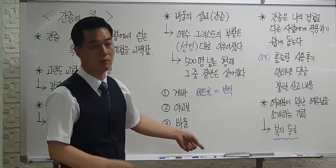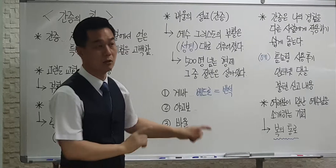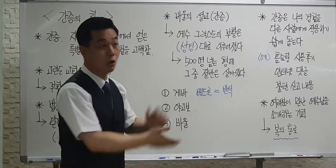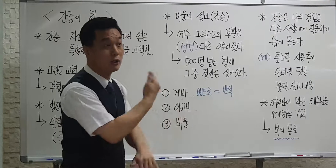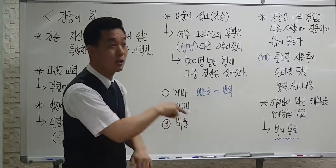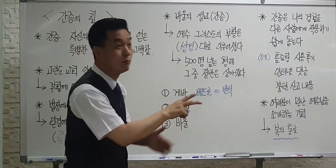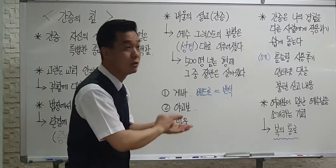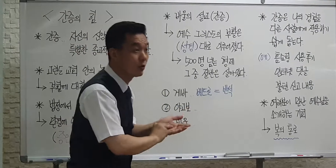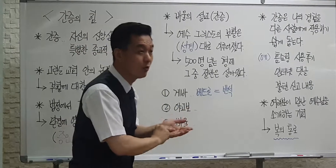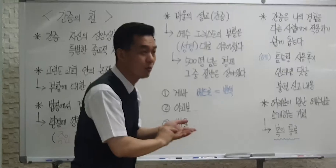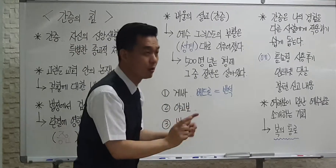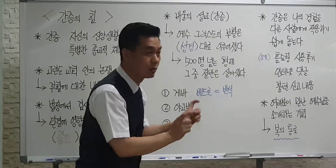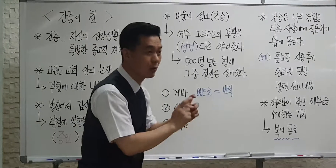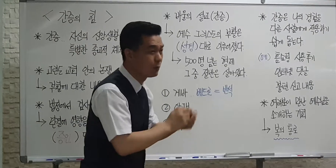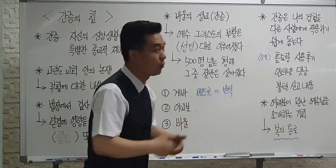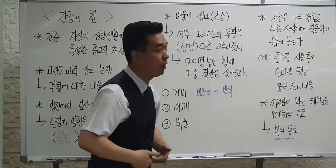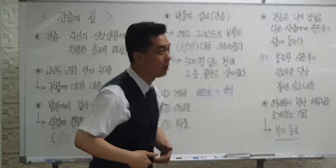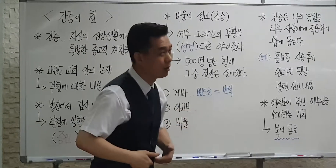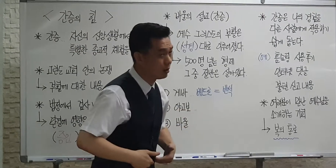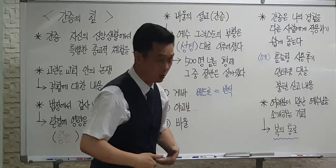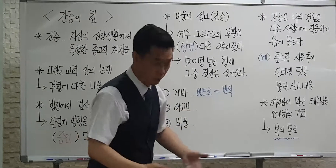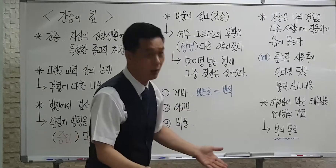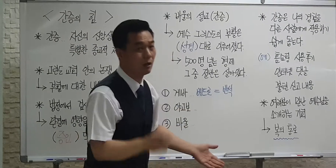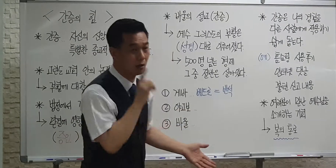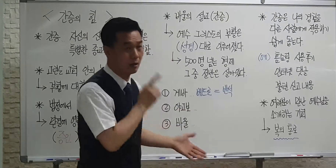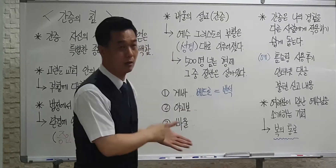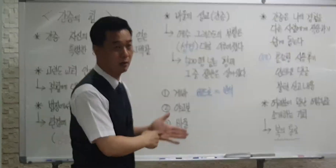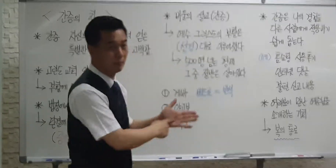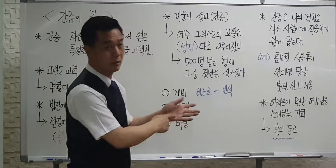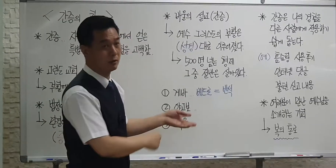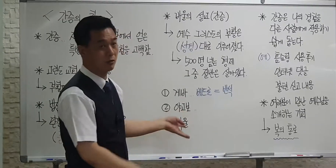더 이상 이 문제로 싸울 필요가 없다.